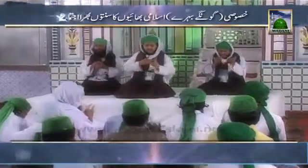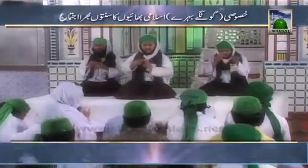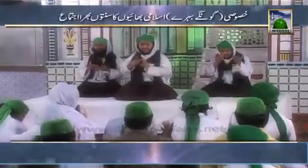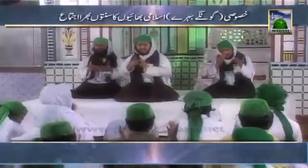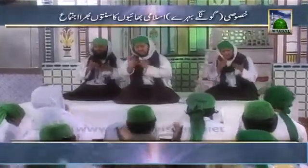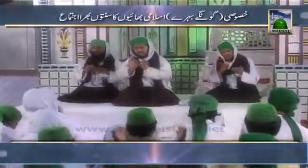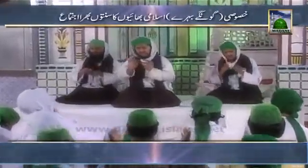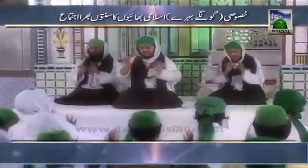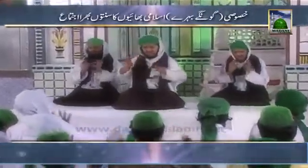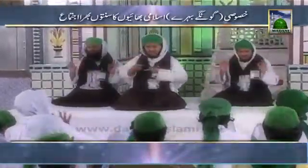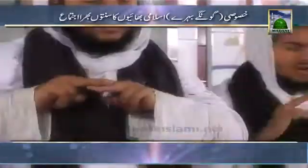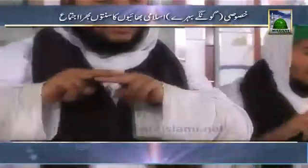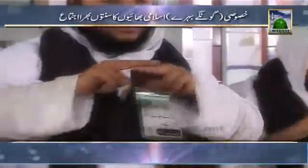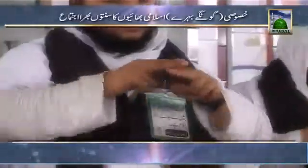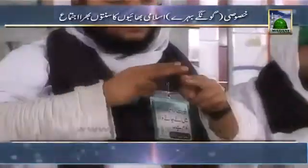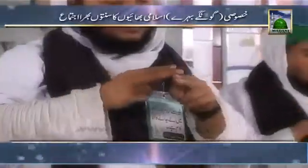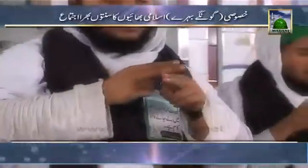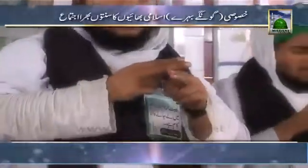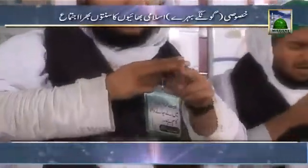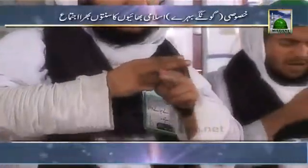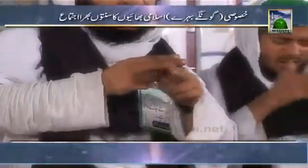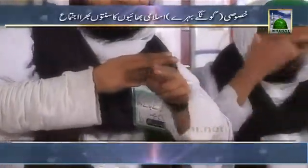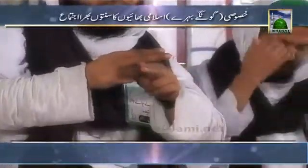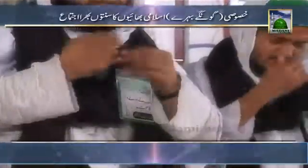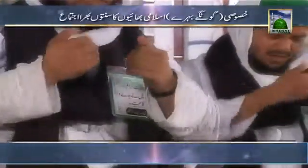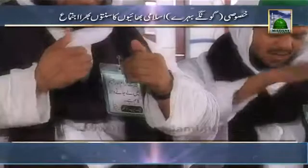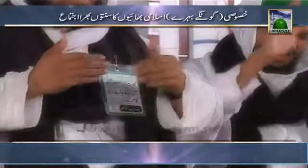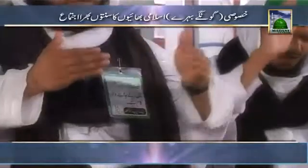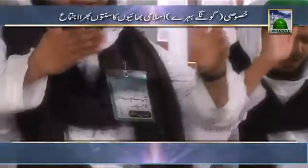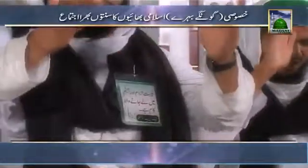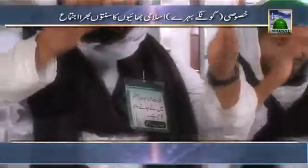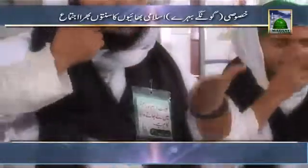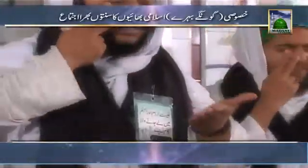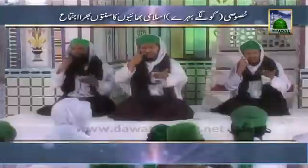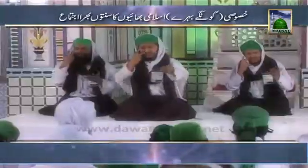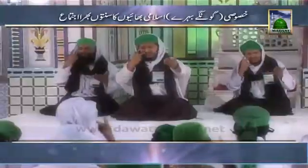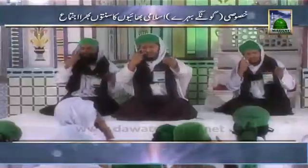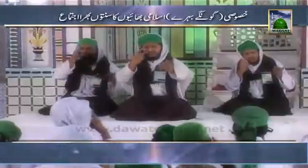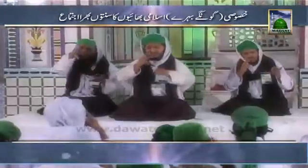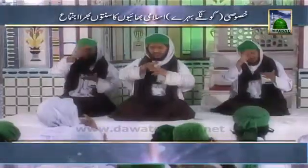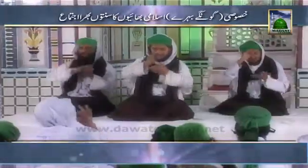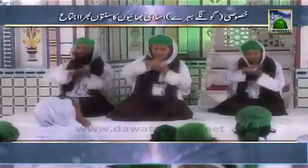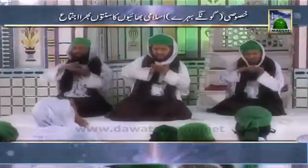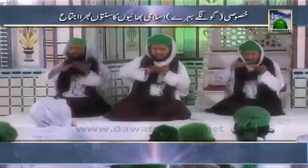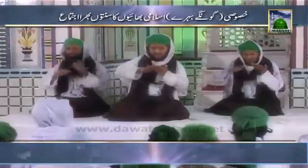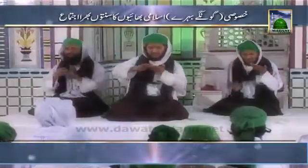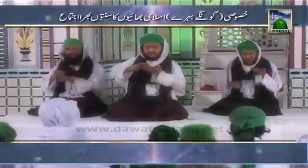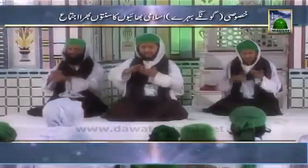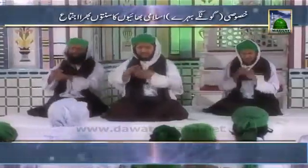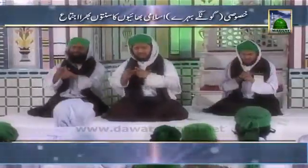کی خاطر سارا گھر قربان کیا دیکھ حسین